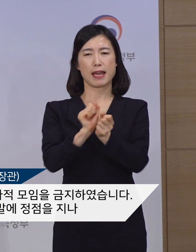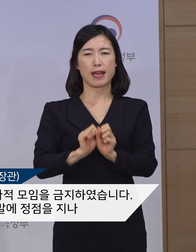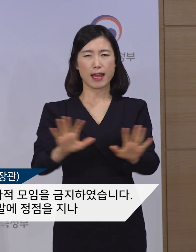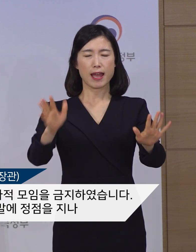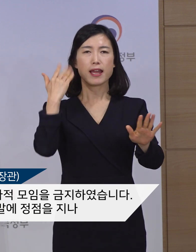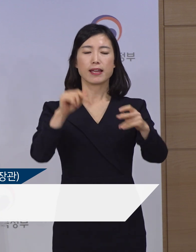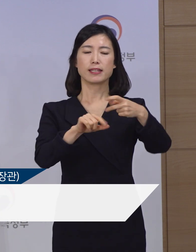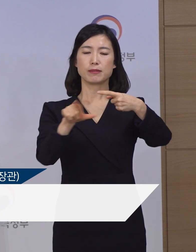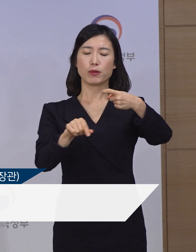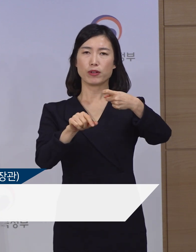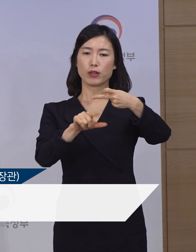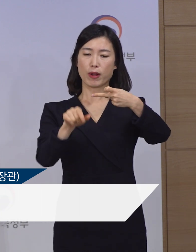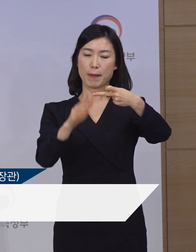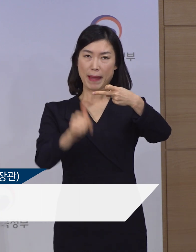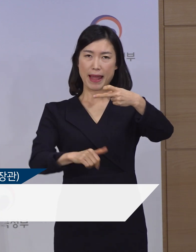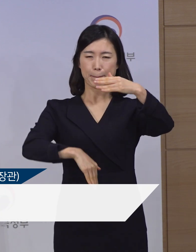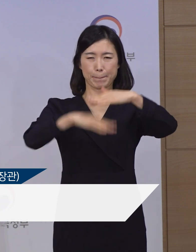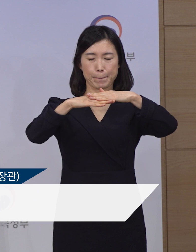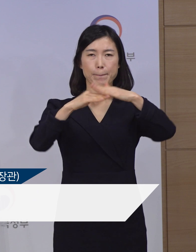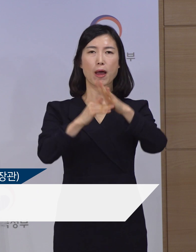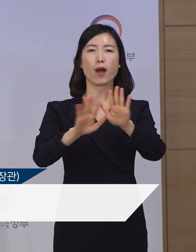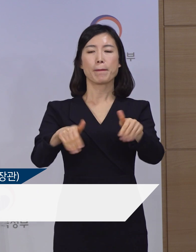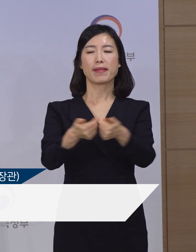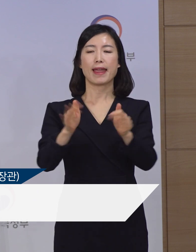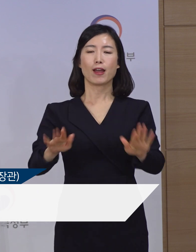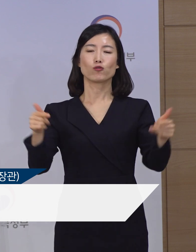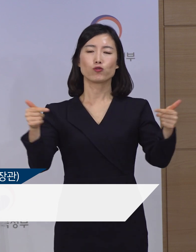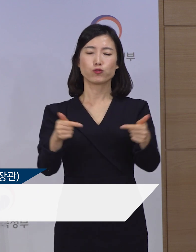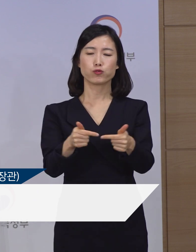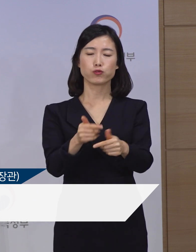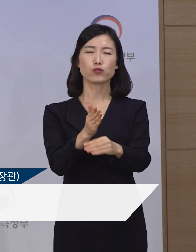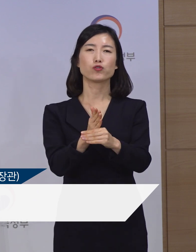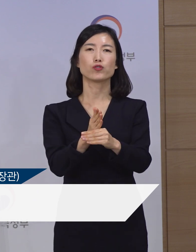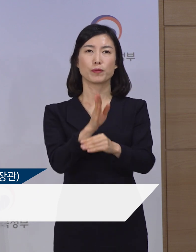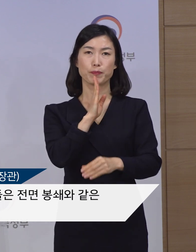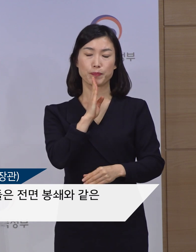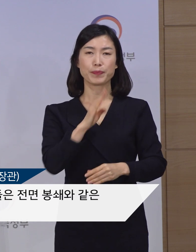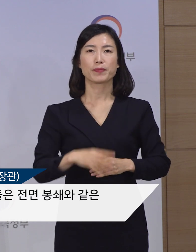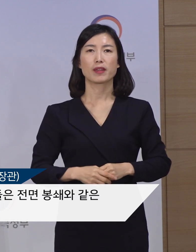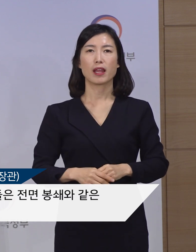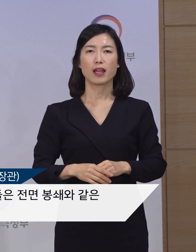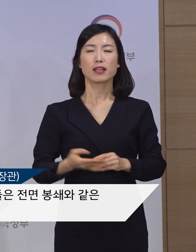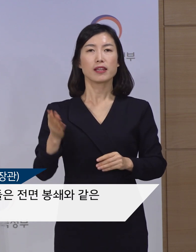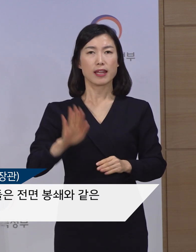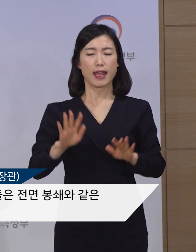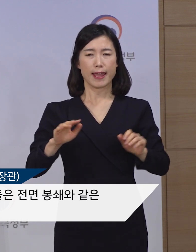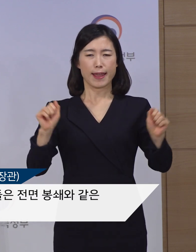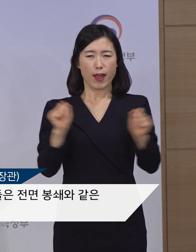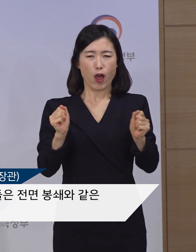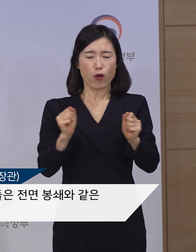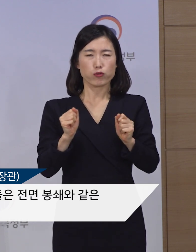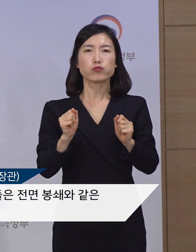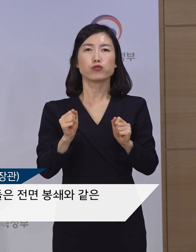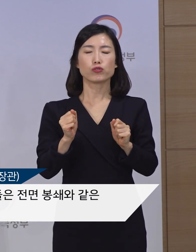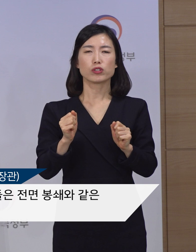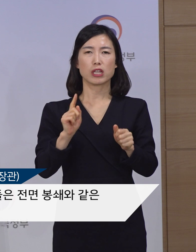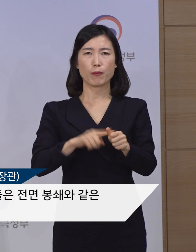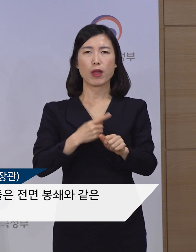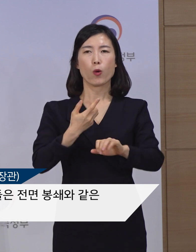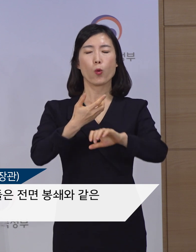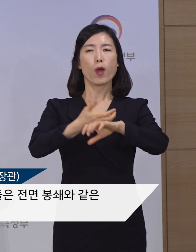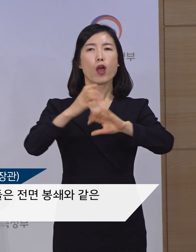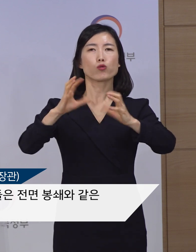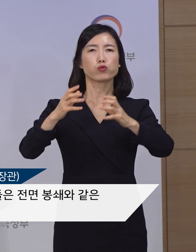말에 정점을 지나 이제 분명한 감소 국면에 들어선 상태입니다. 겨울철 대유행을 맞이한